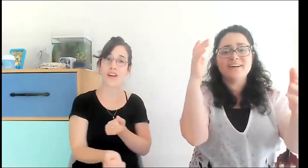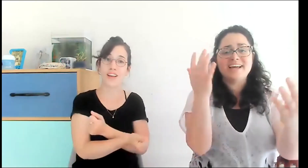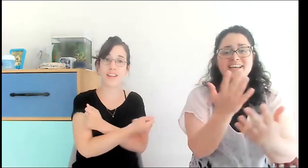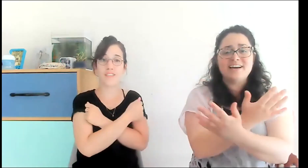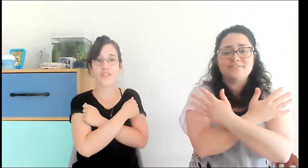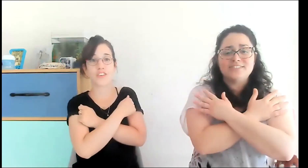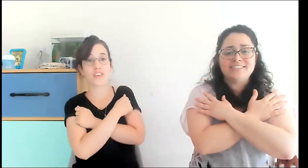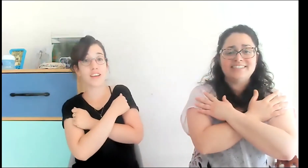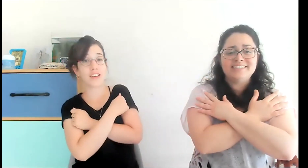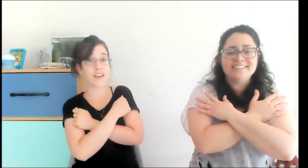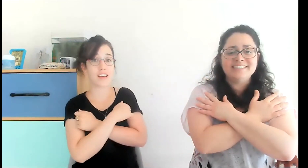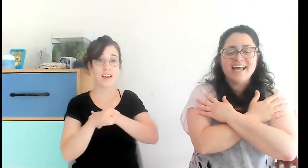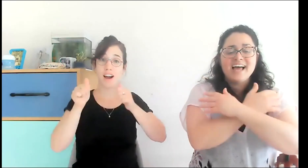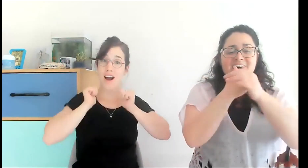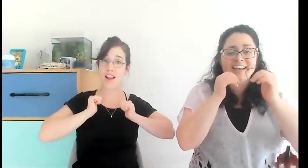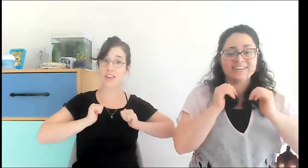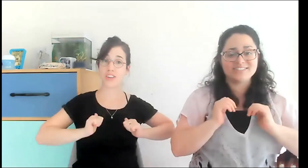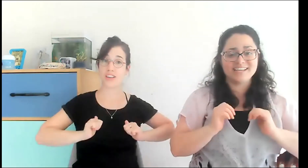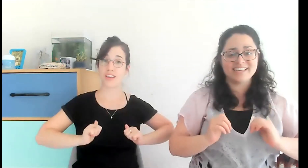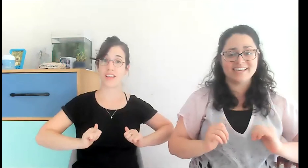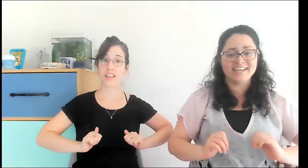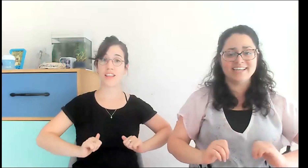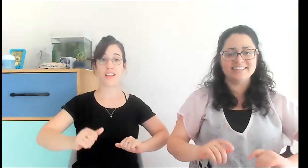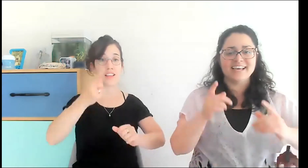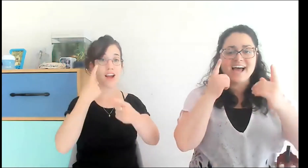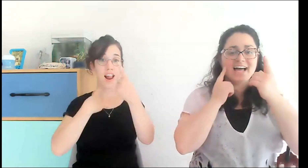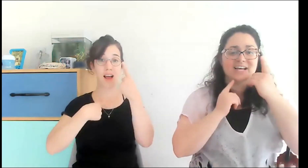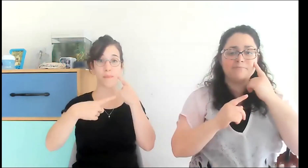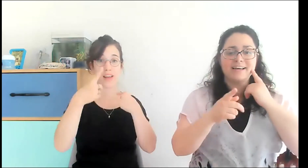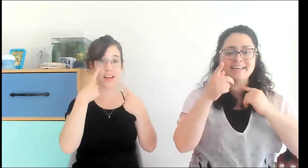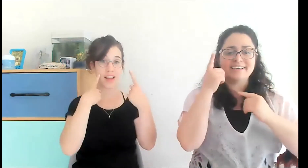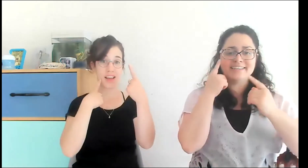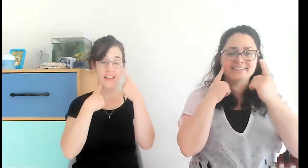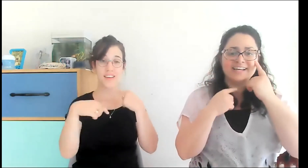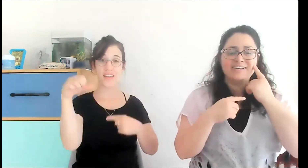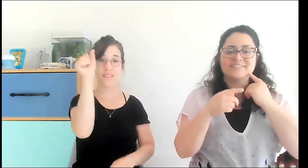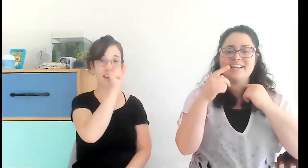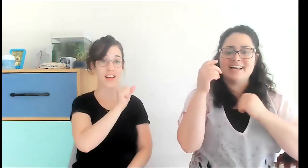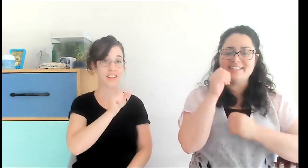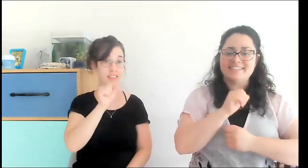אהובי נפשי, על השקט, על הבכי ועל זה